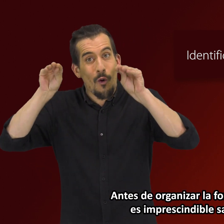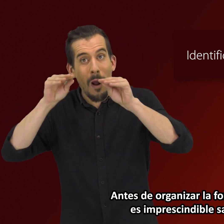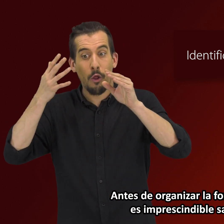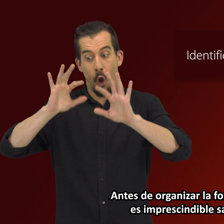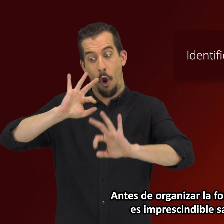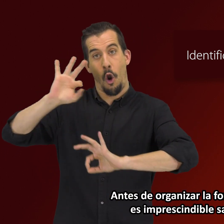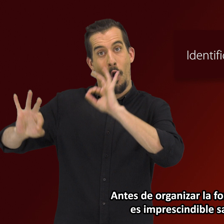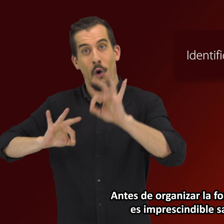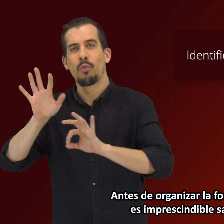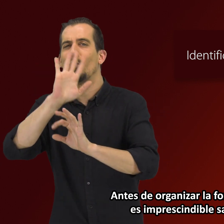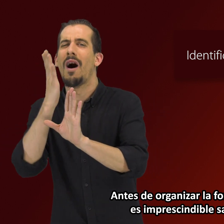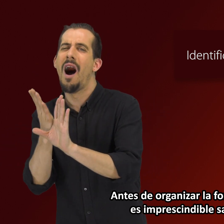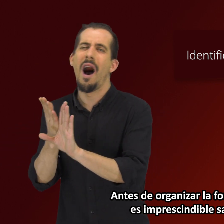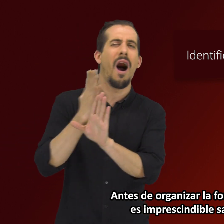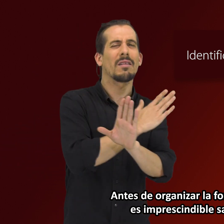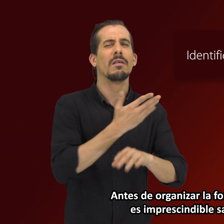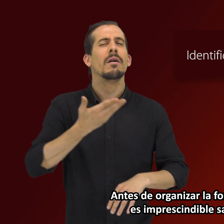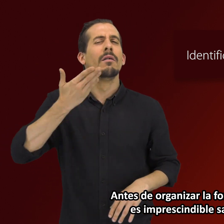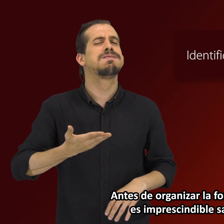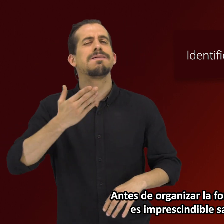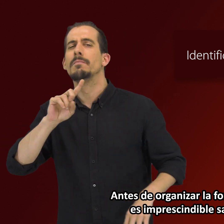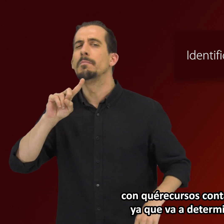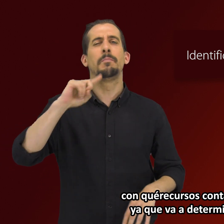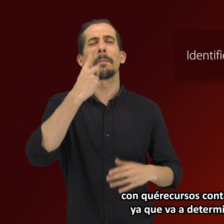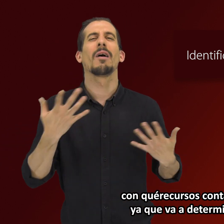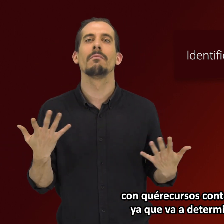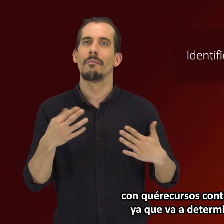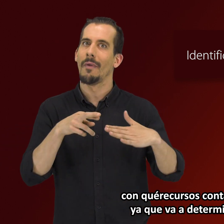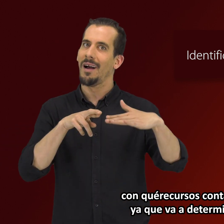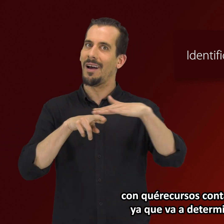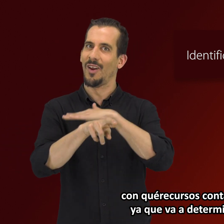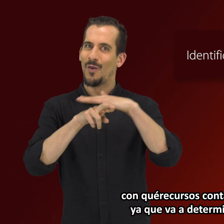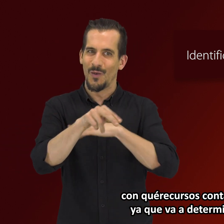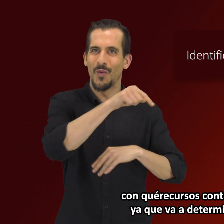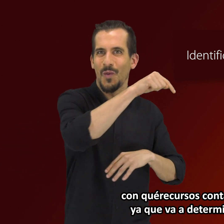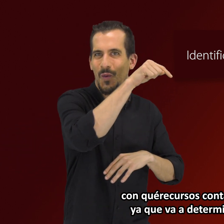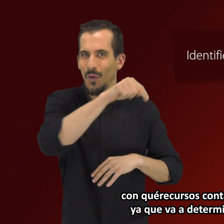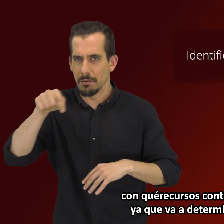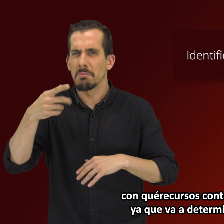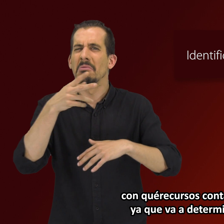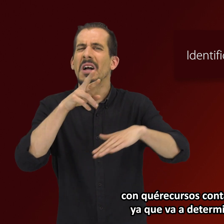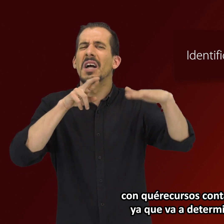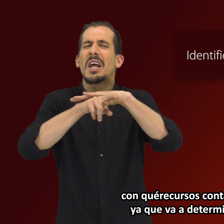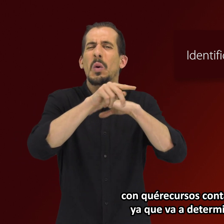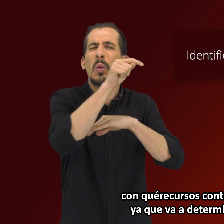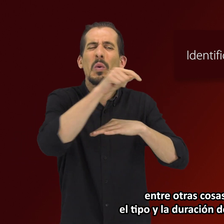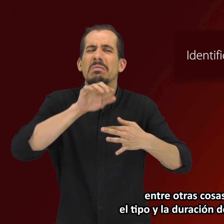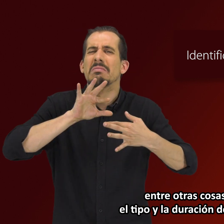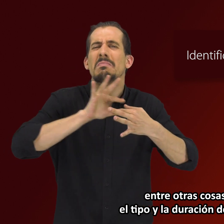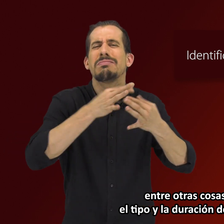Antes de organizar la formación, es imprescindible saber con qué recursos contamos, ya que va a determinar, entre